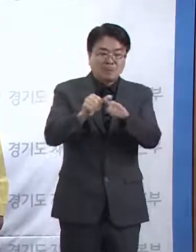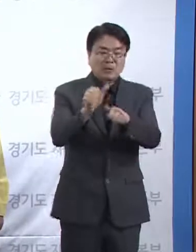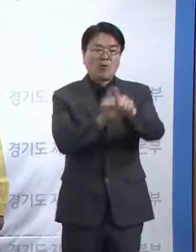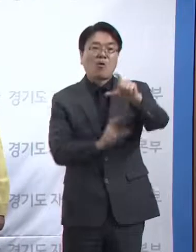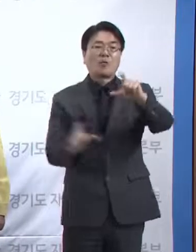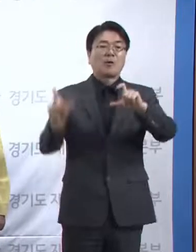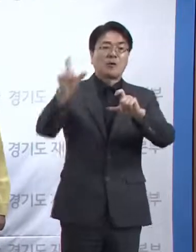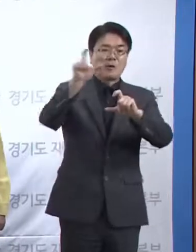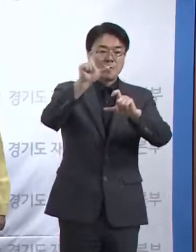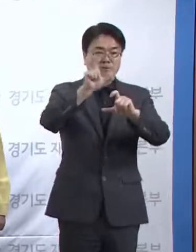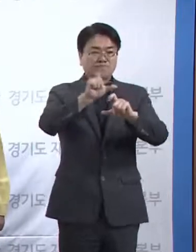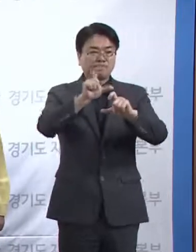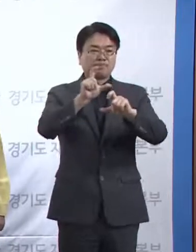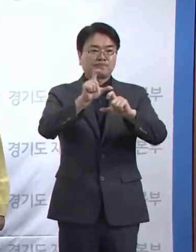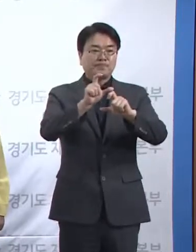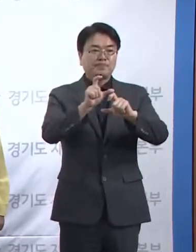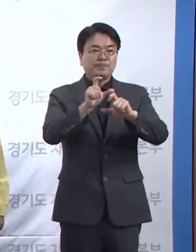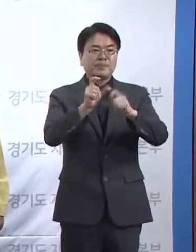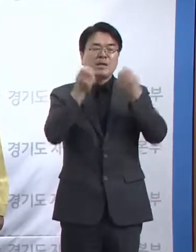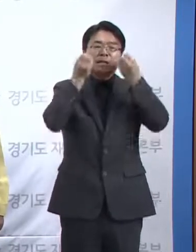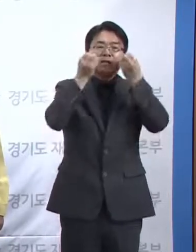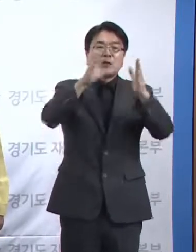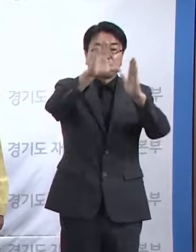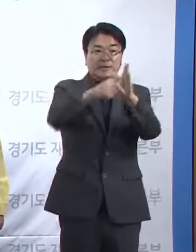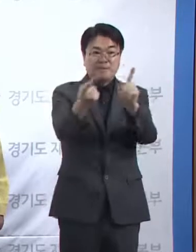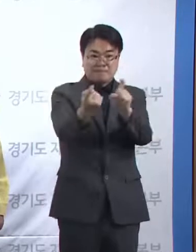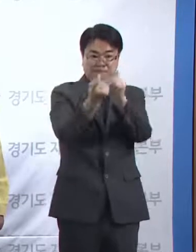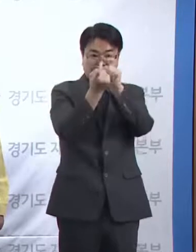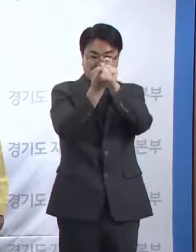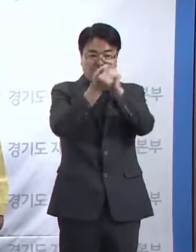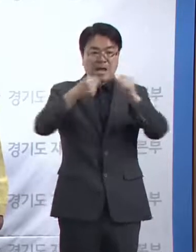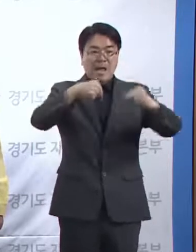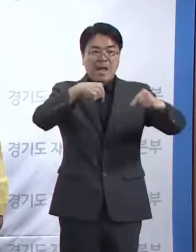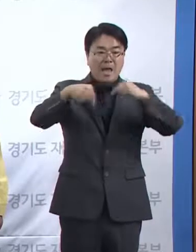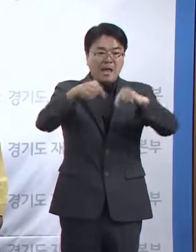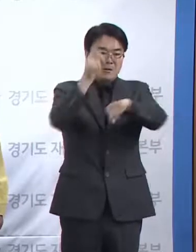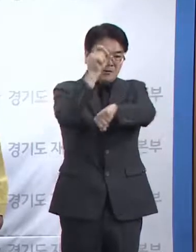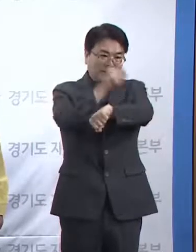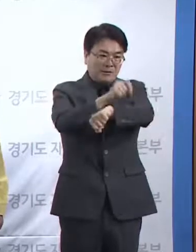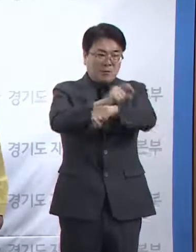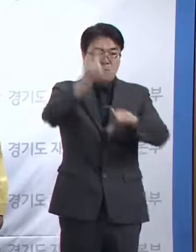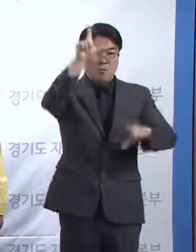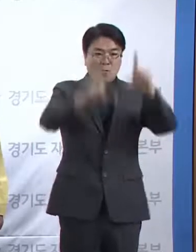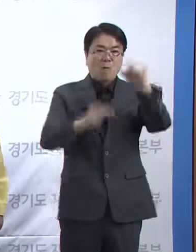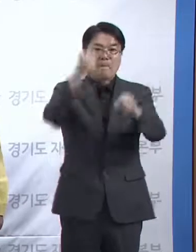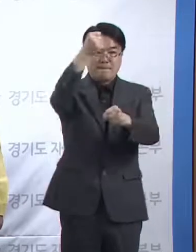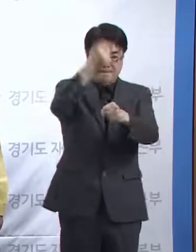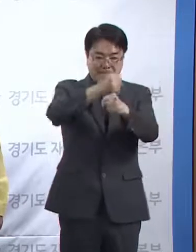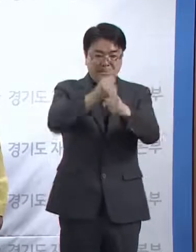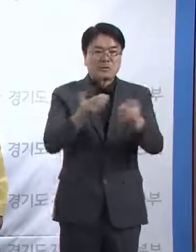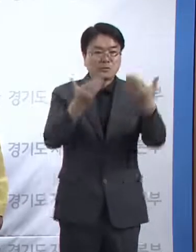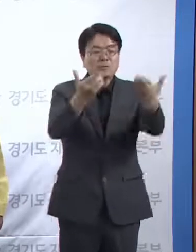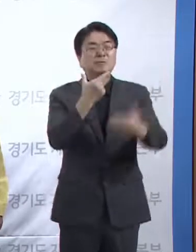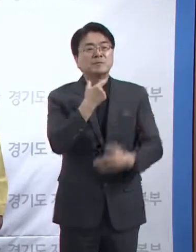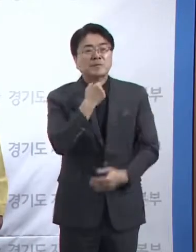나아가서 뉴노멀 시대의 새로운 행정 모범을 만들어 드리겠다는 말씀을 드립니다.